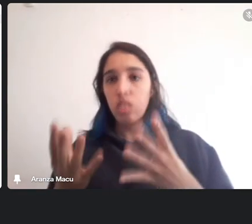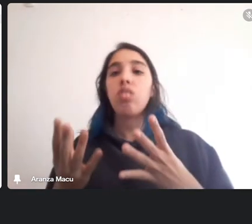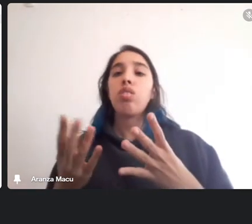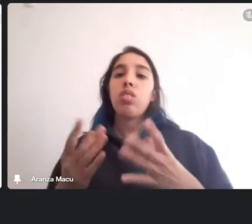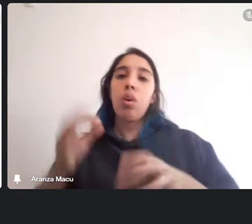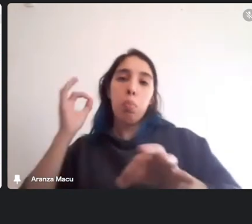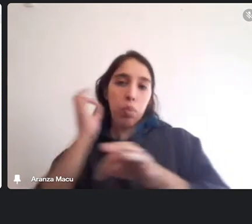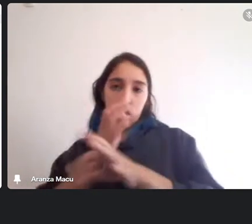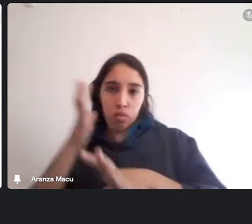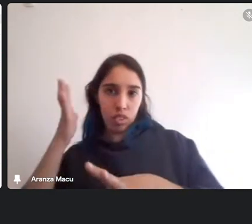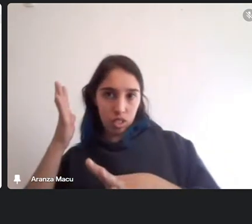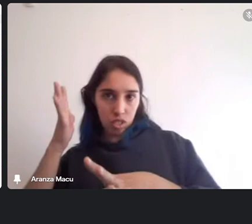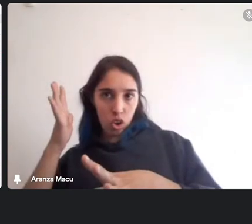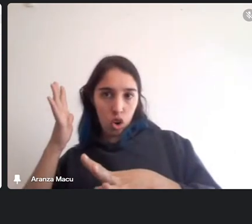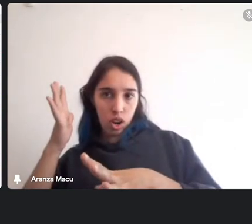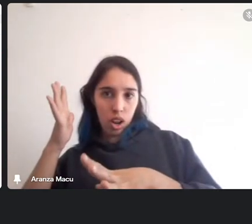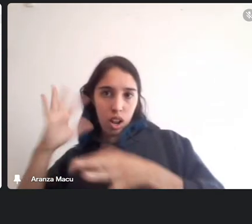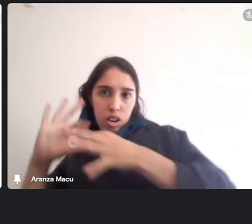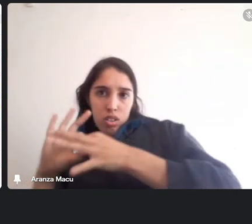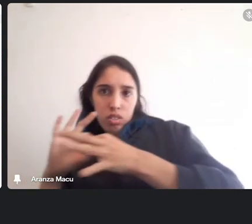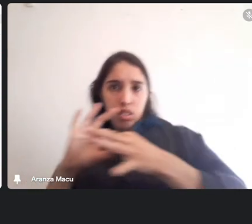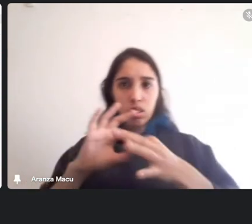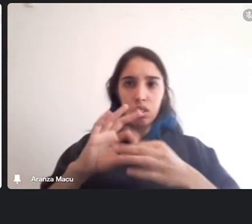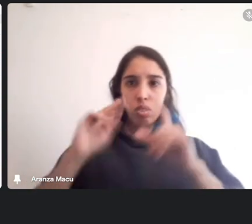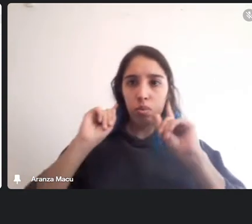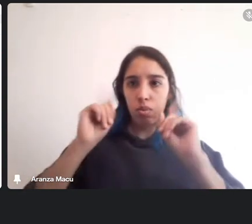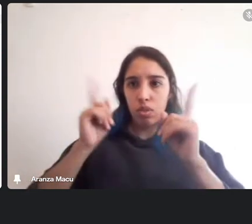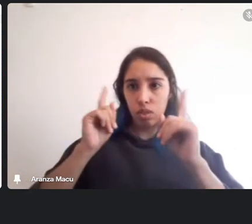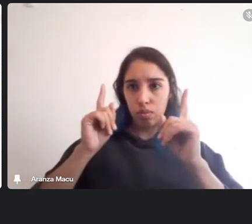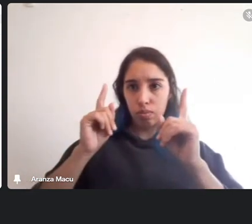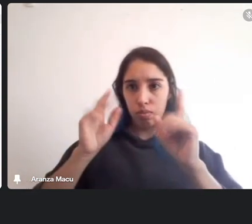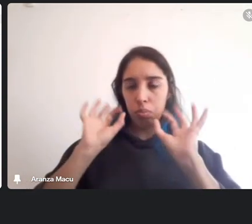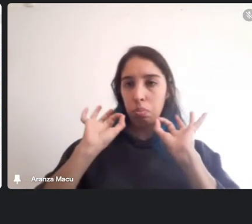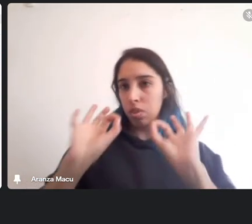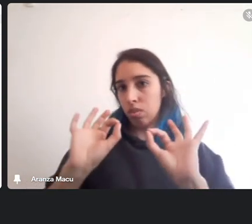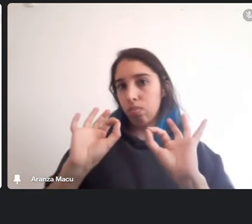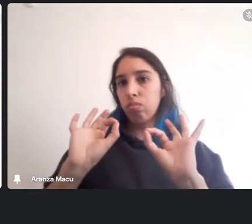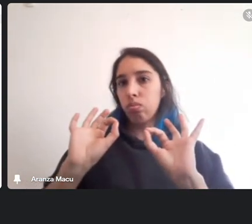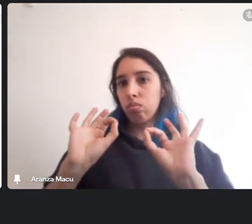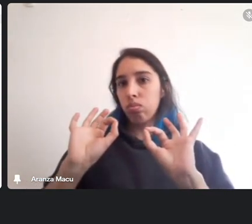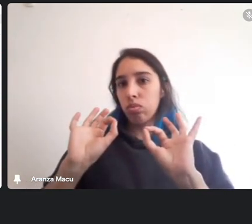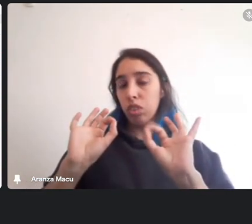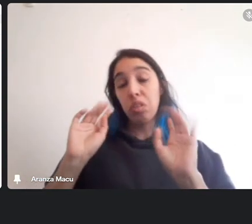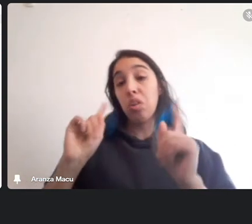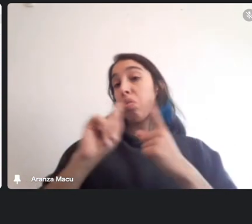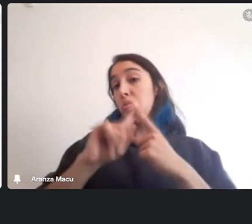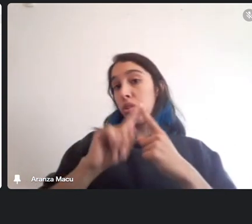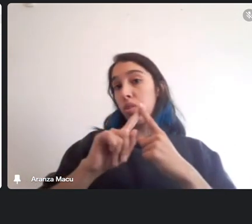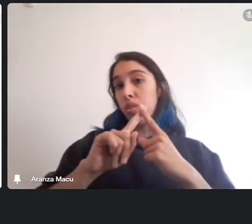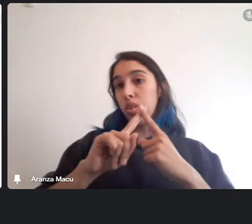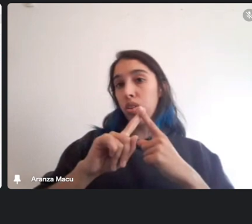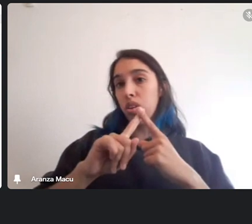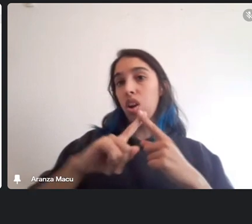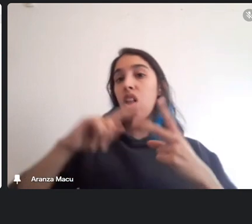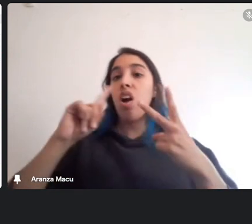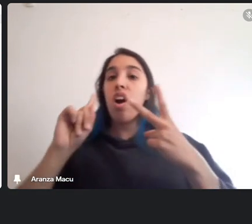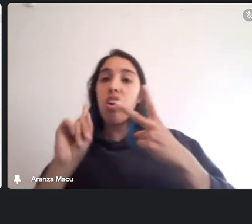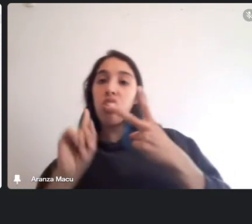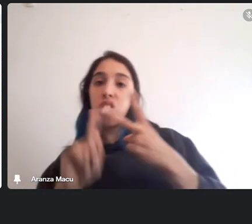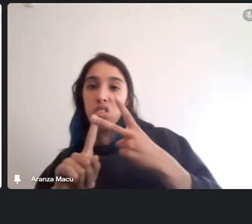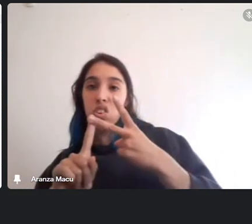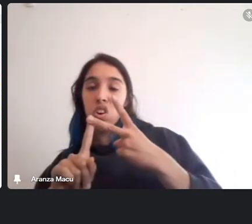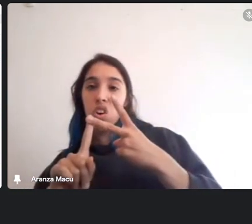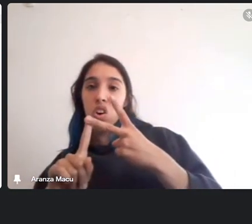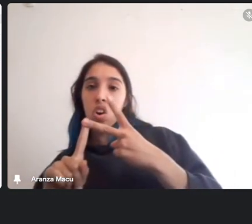está relacionado con docente, estaría bien. Ahora, decir desarrollo profesional de las TIC no va, ¿sí?